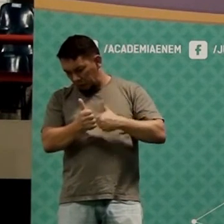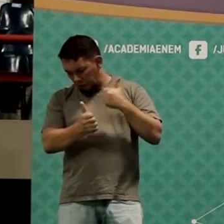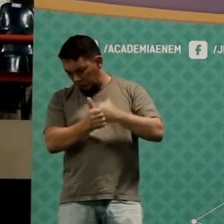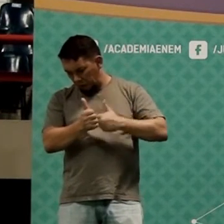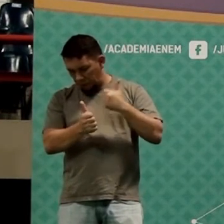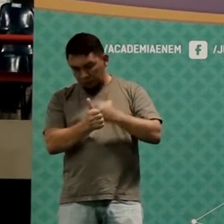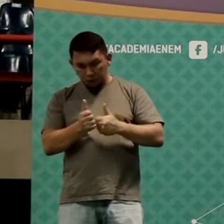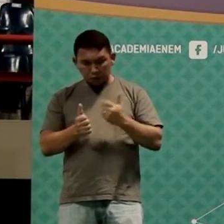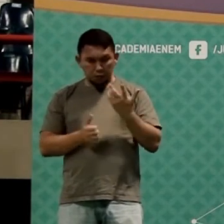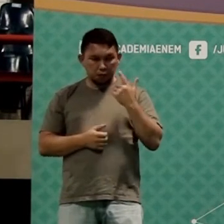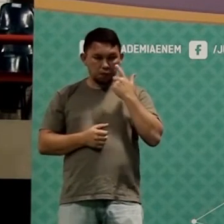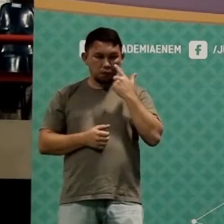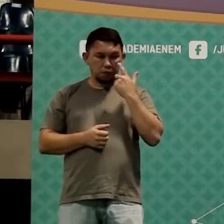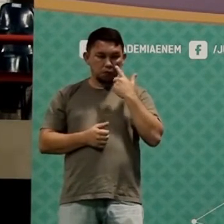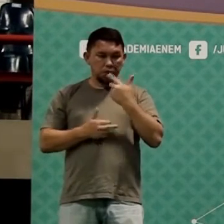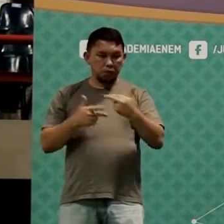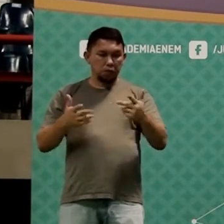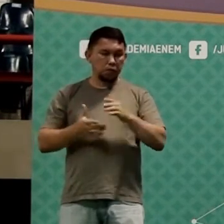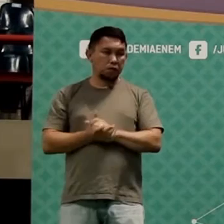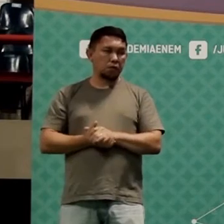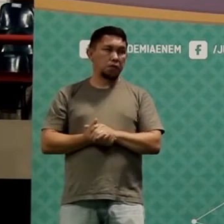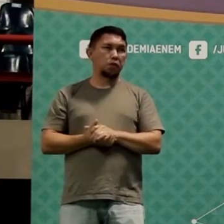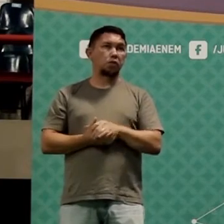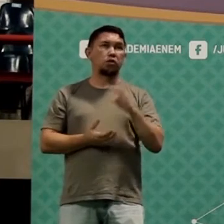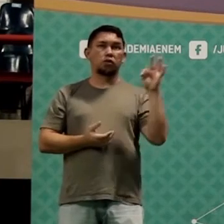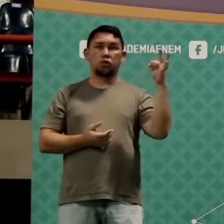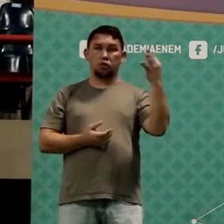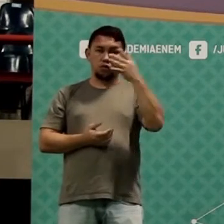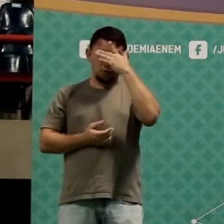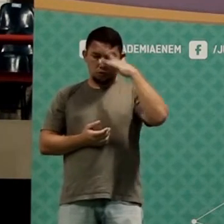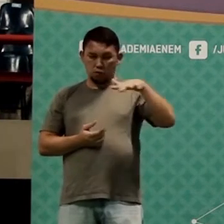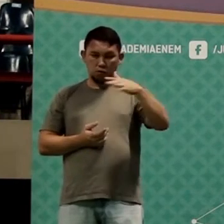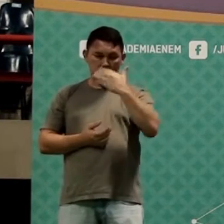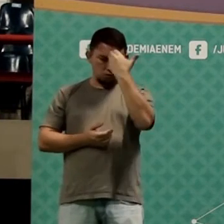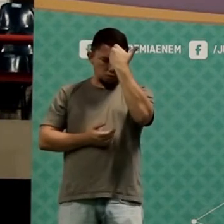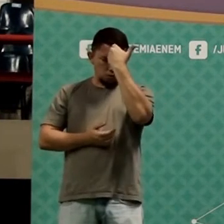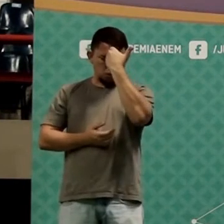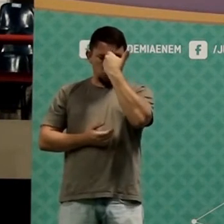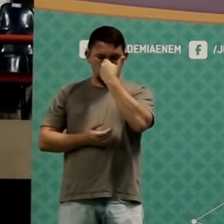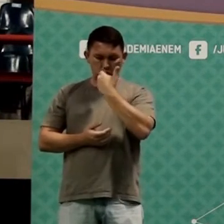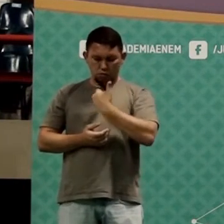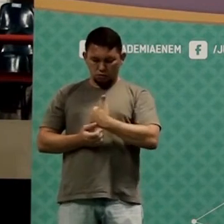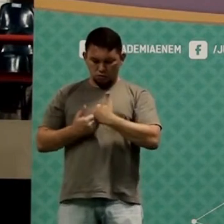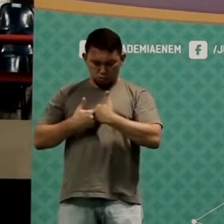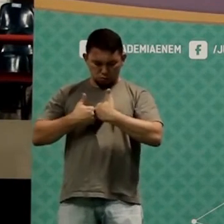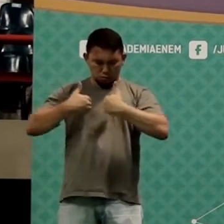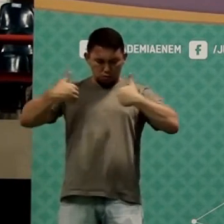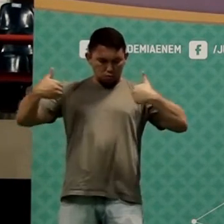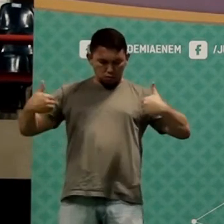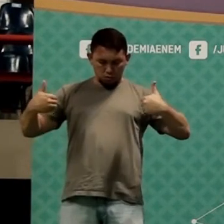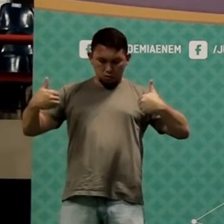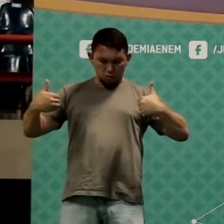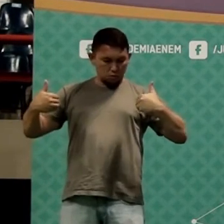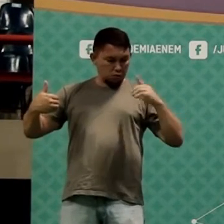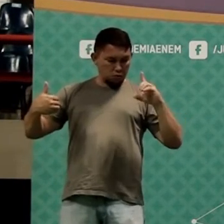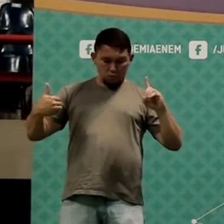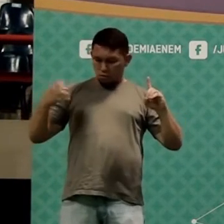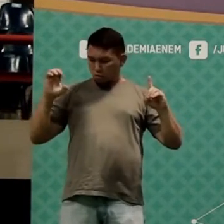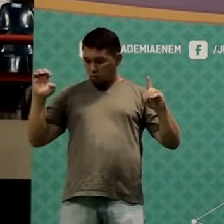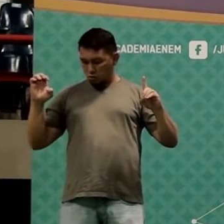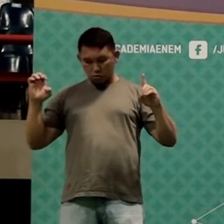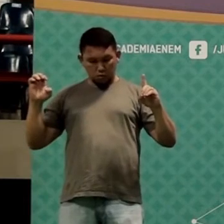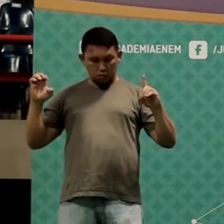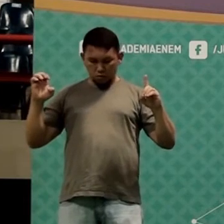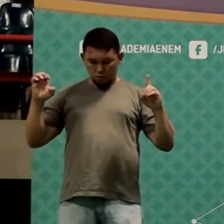você quiser levar isso em consideração, se todo mundo, quando divide um lado do rosto, um lado do corpo, o lado direito pelo lado esquerdo,